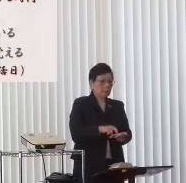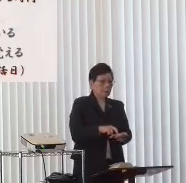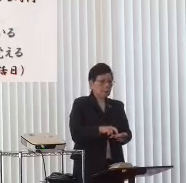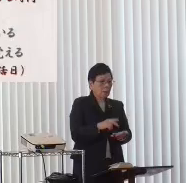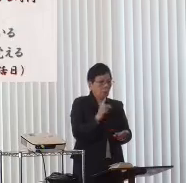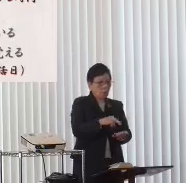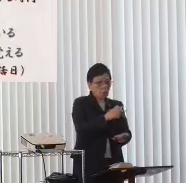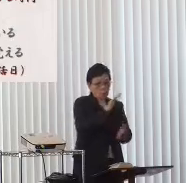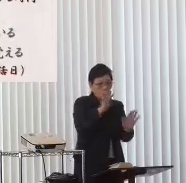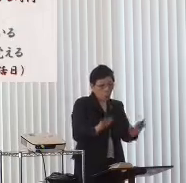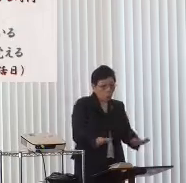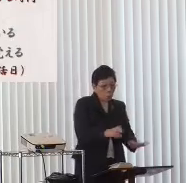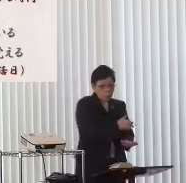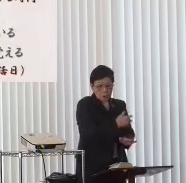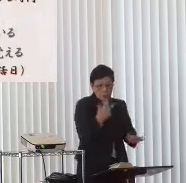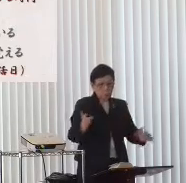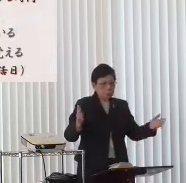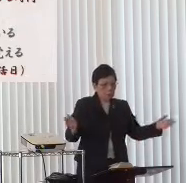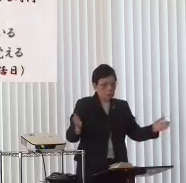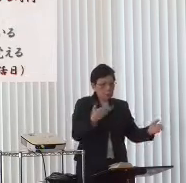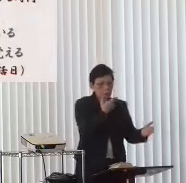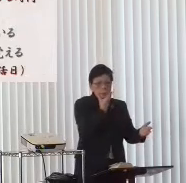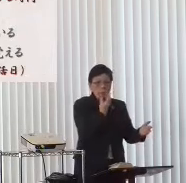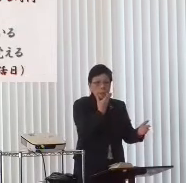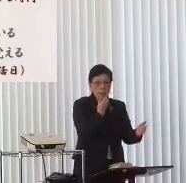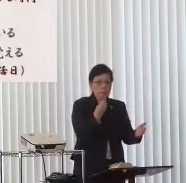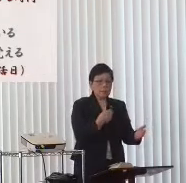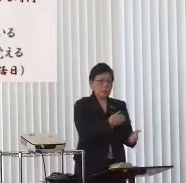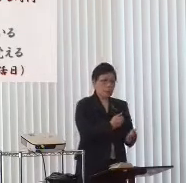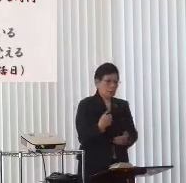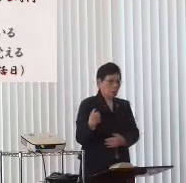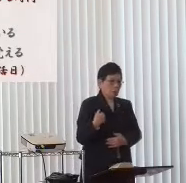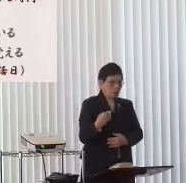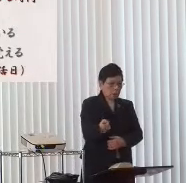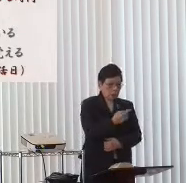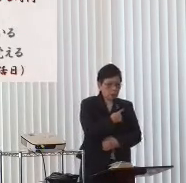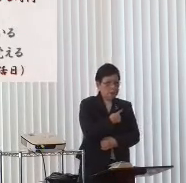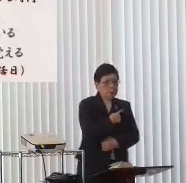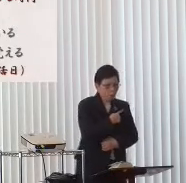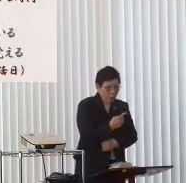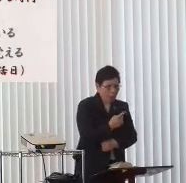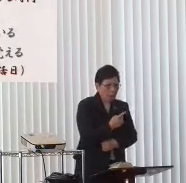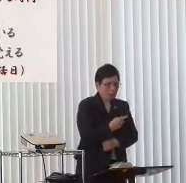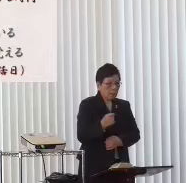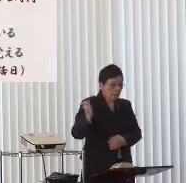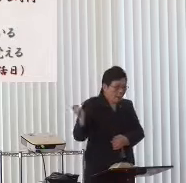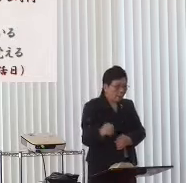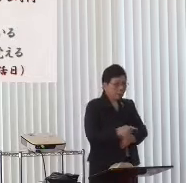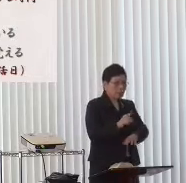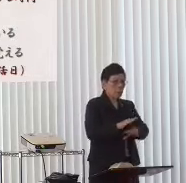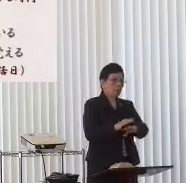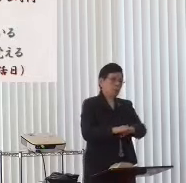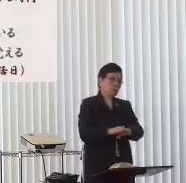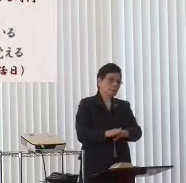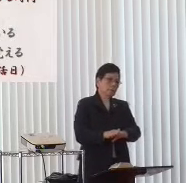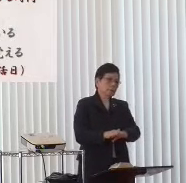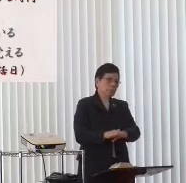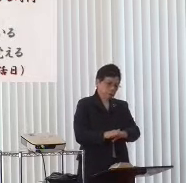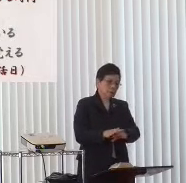その1週間を幸いなものにする一番手っ取り早い方法です。